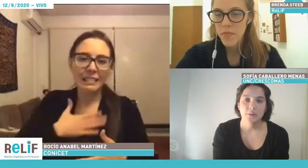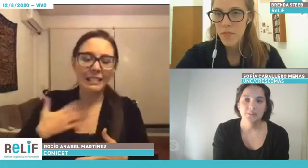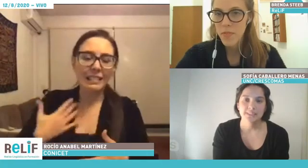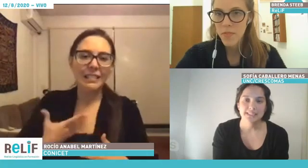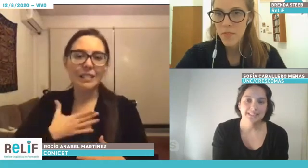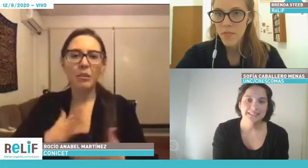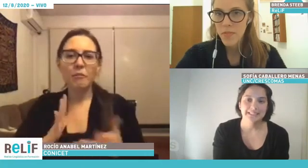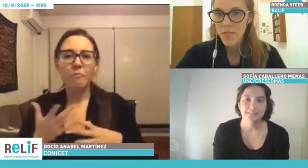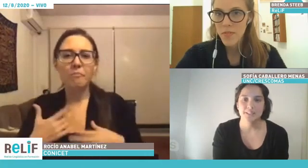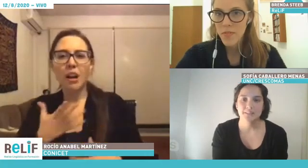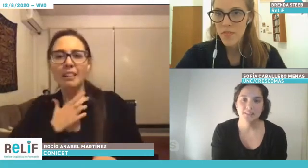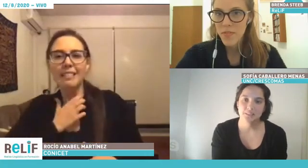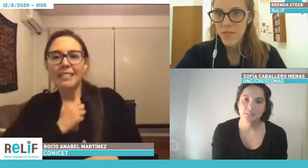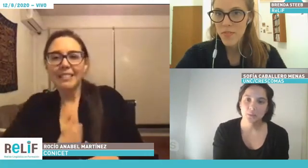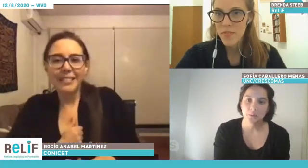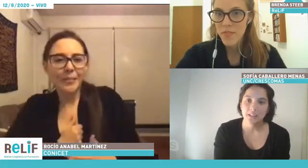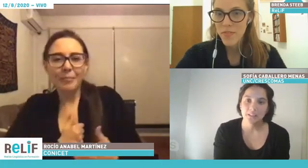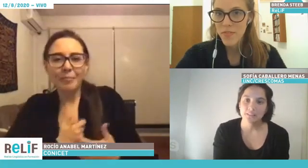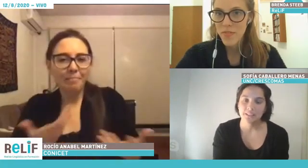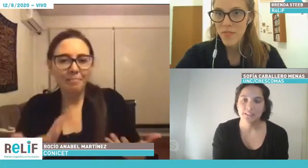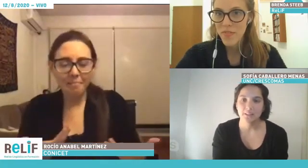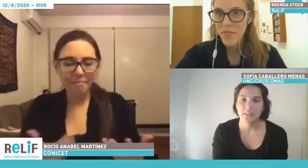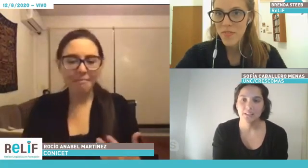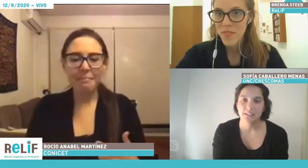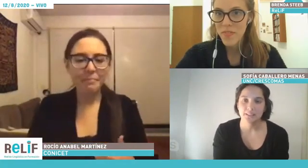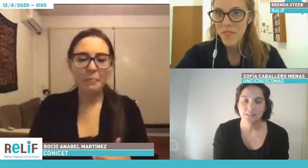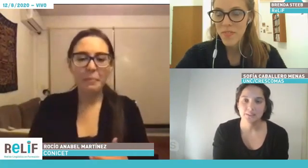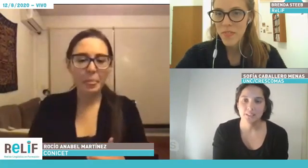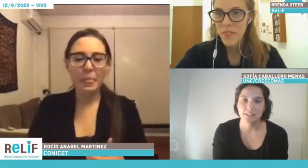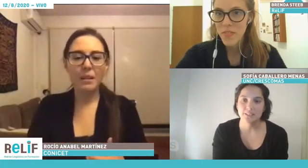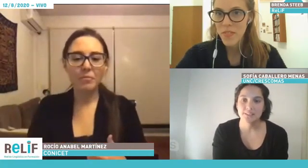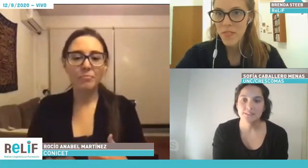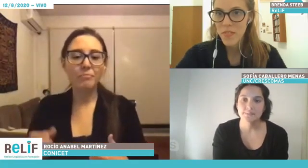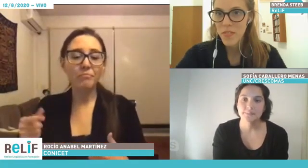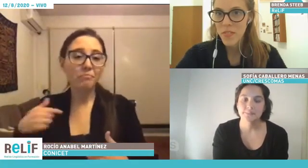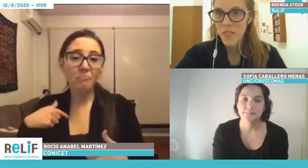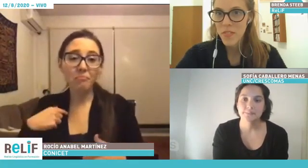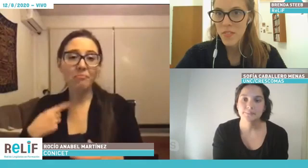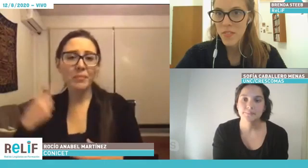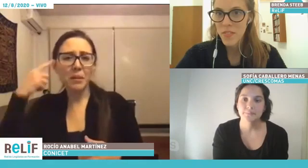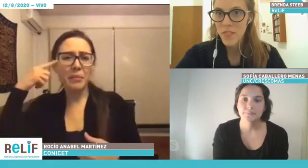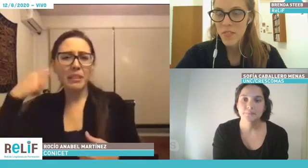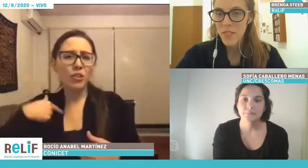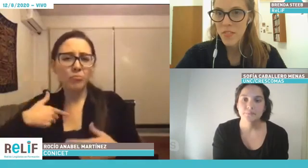Yo en ese momento me estaba sintiendo un poco mal, estaba atravesando una crisis.